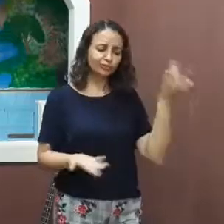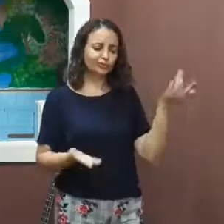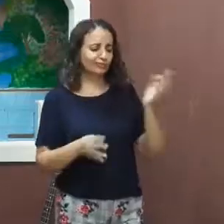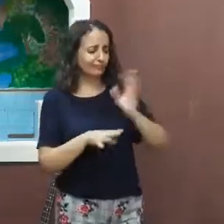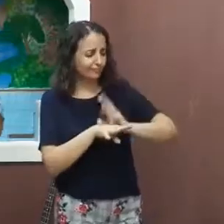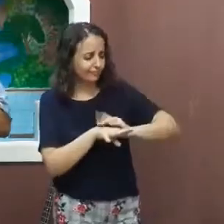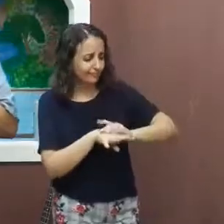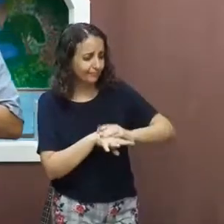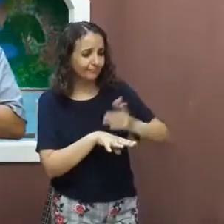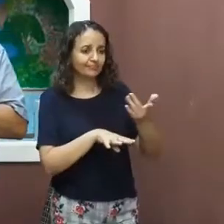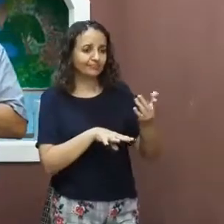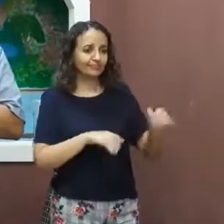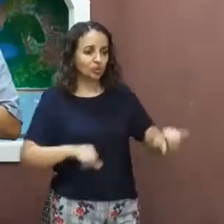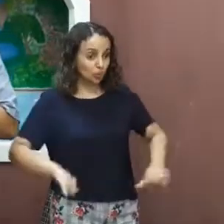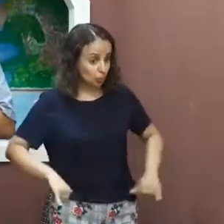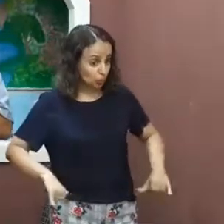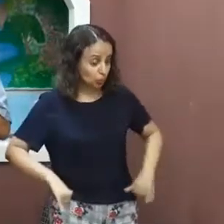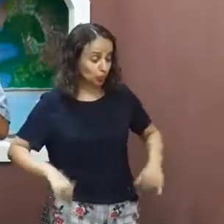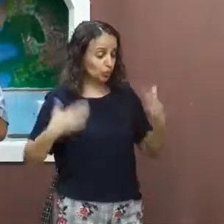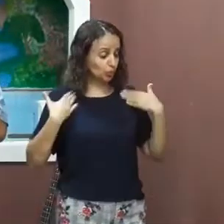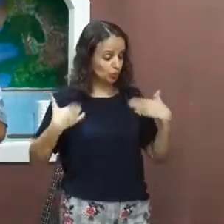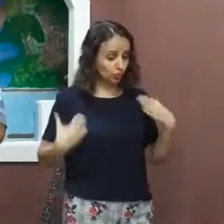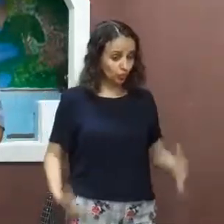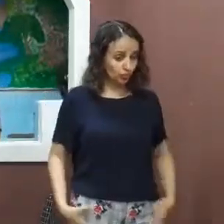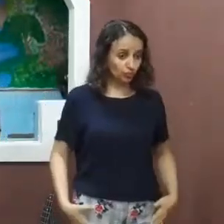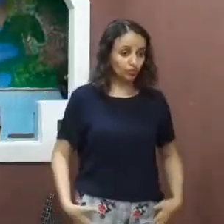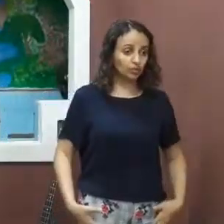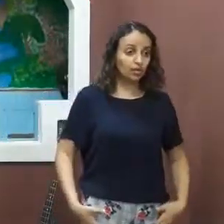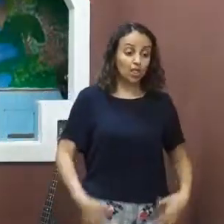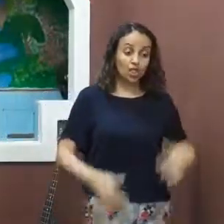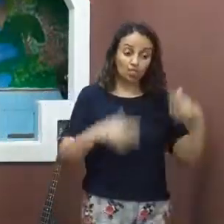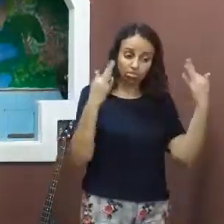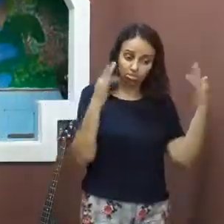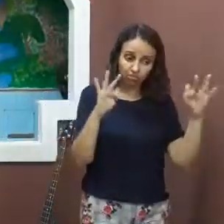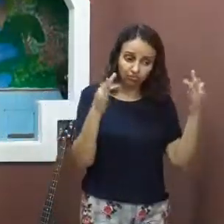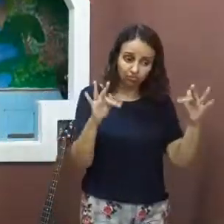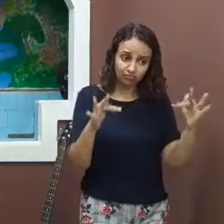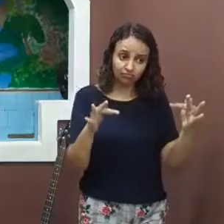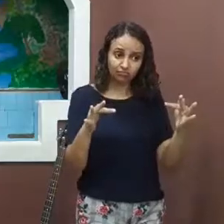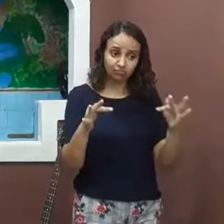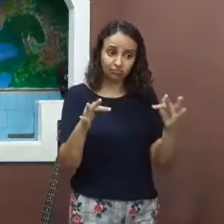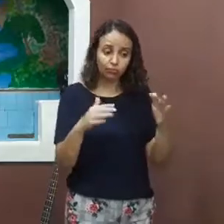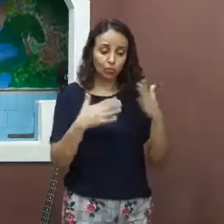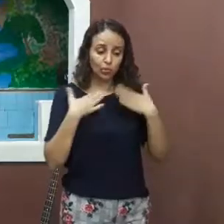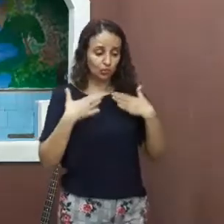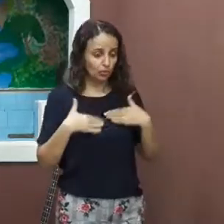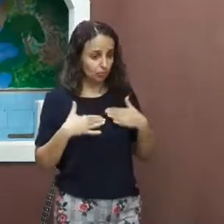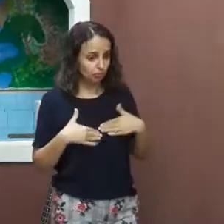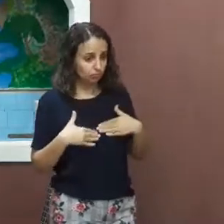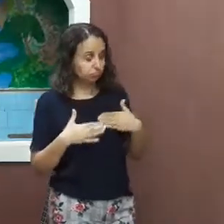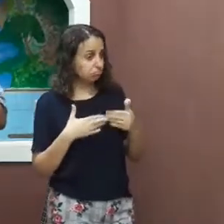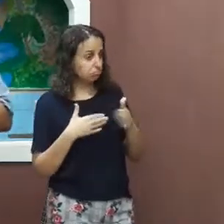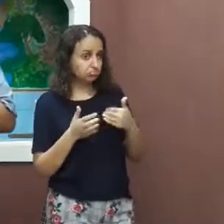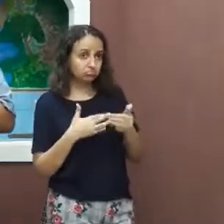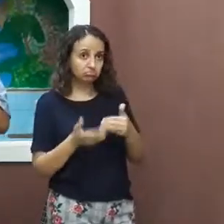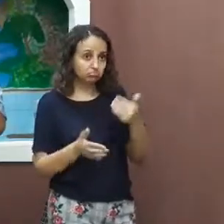padecendo, uma dor física, uma dor biológica.